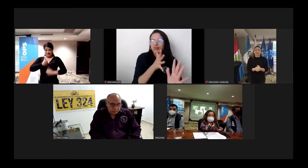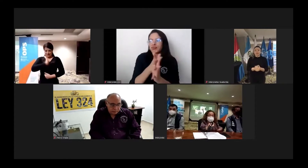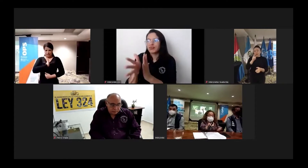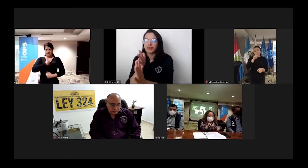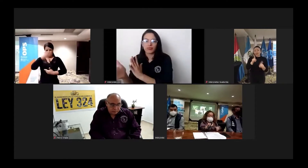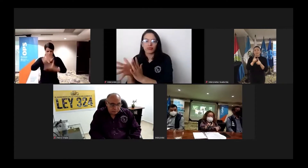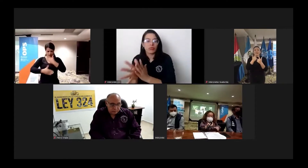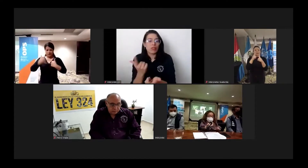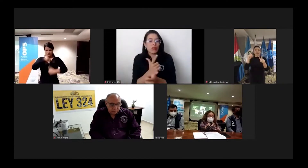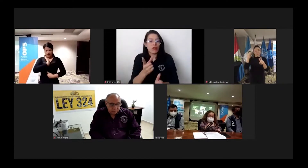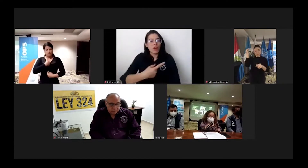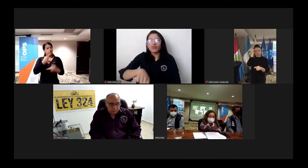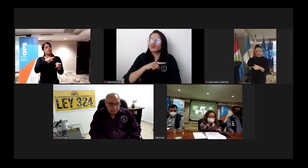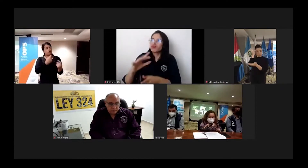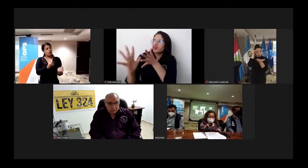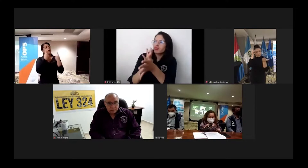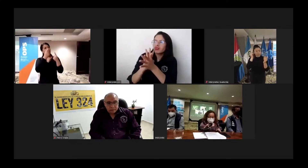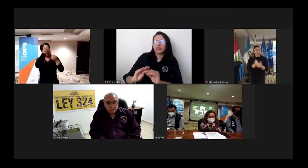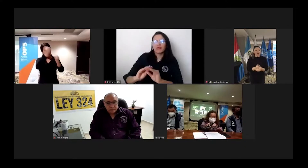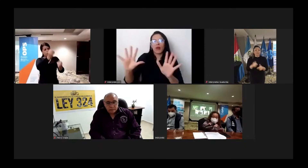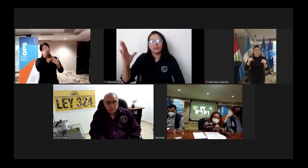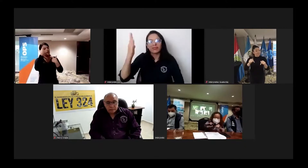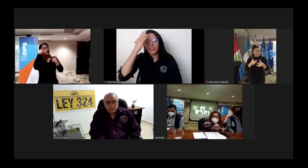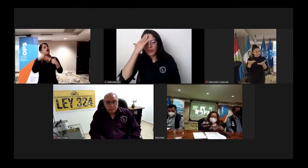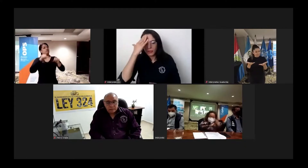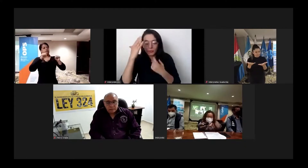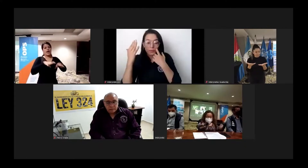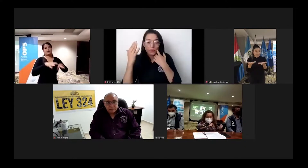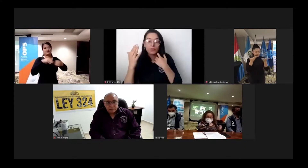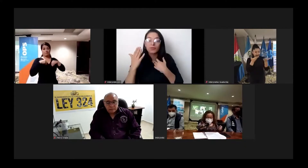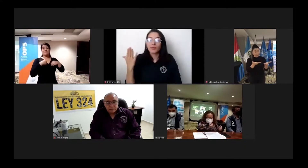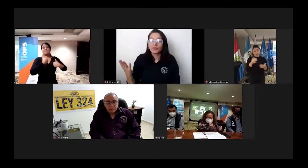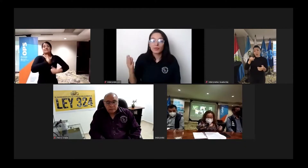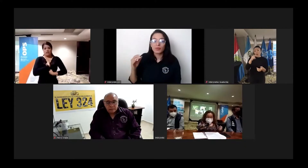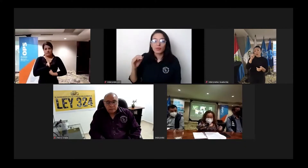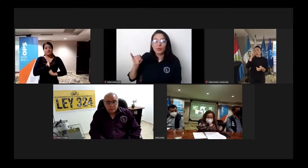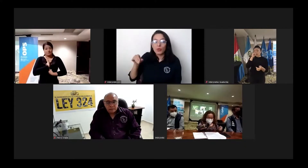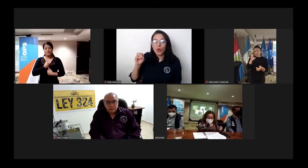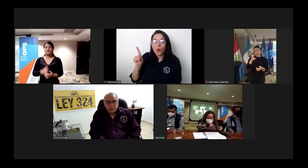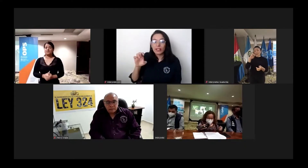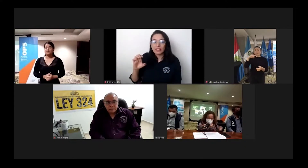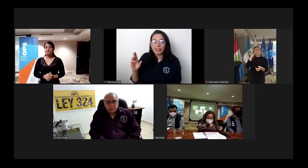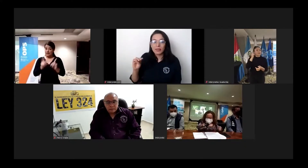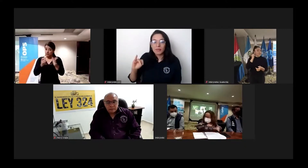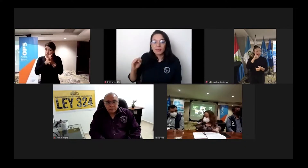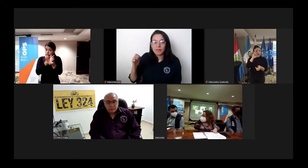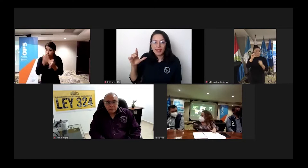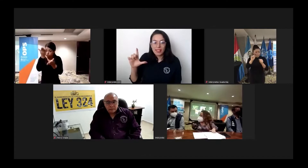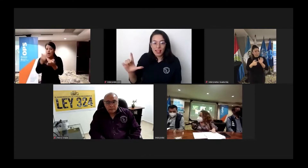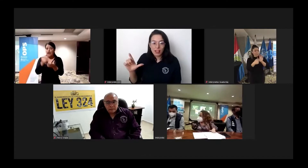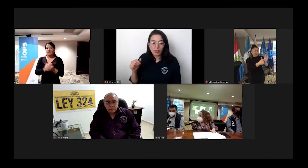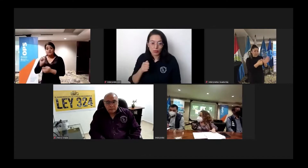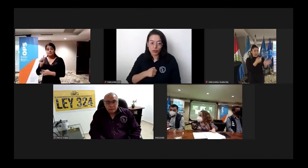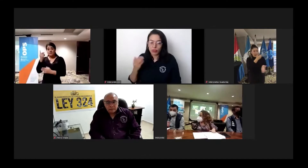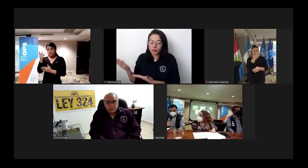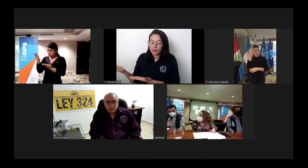y de libre consentimiento. Así que vamos a José Miguel, si nos puedes presentar, por favor, al